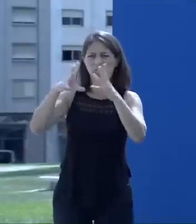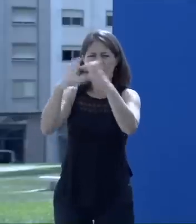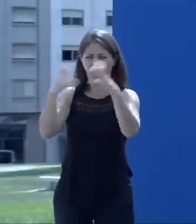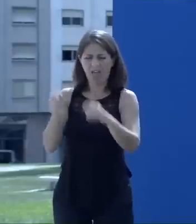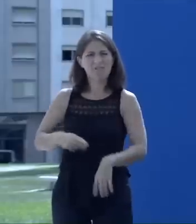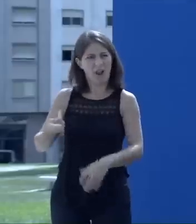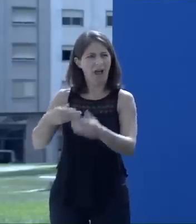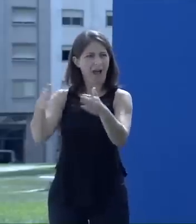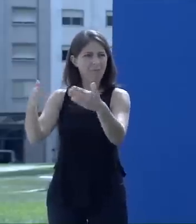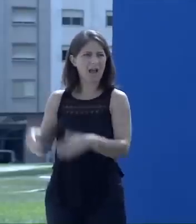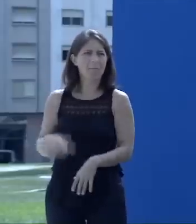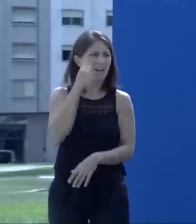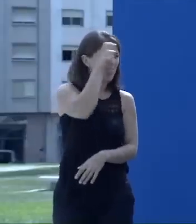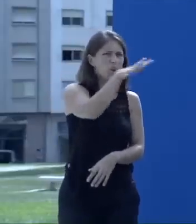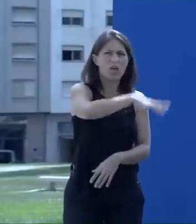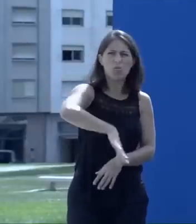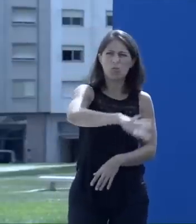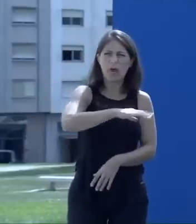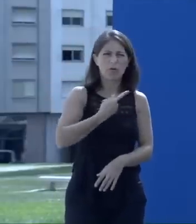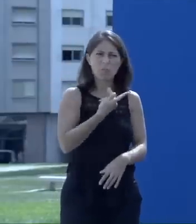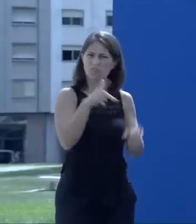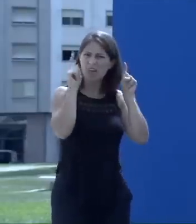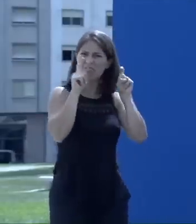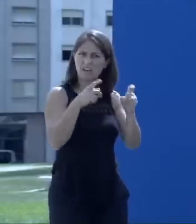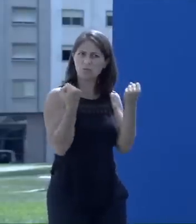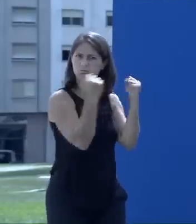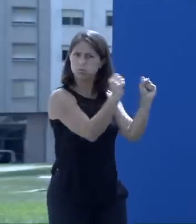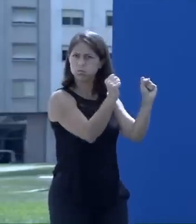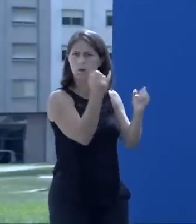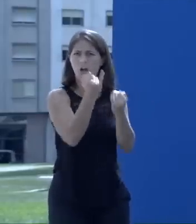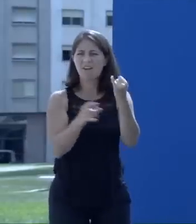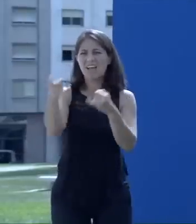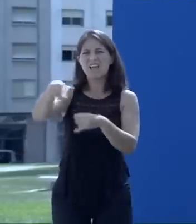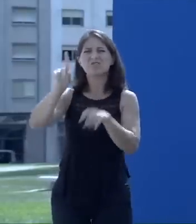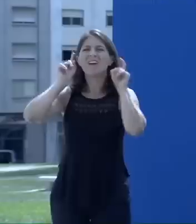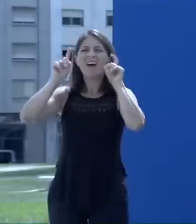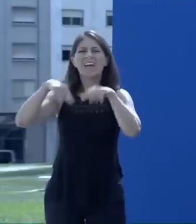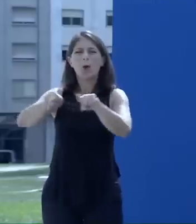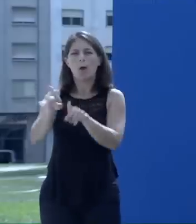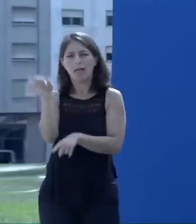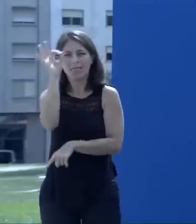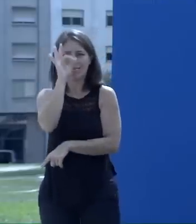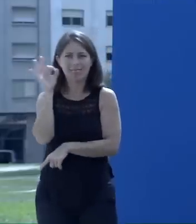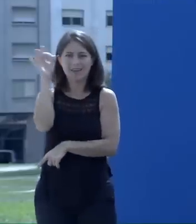rapazas e os rapaces do rural, mentras eles siguen favorecendo un ensino sectarizante no ámbito privado.